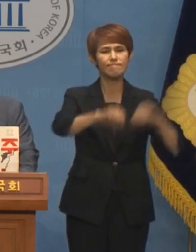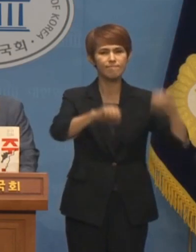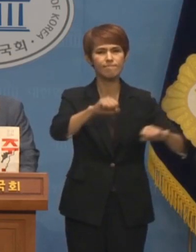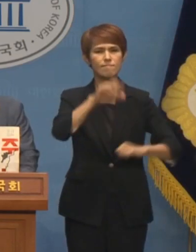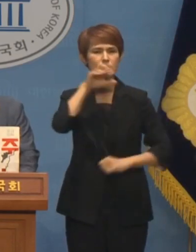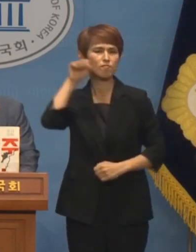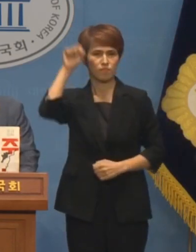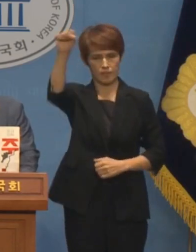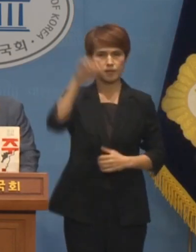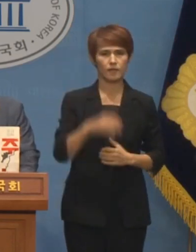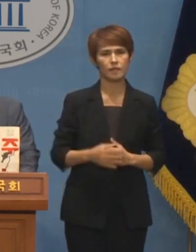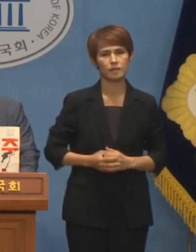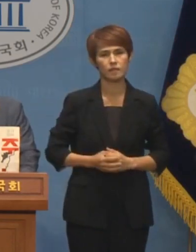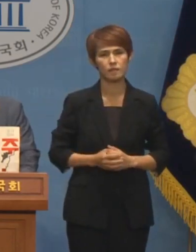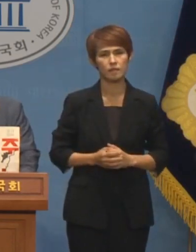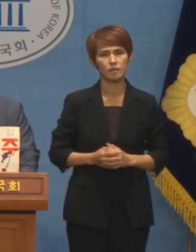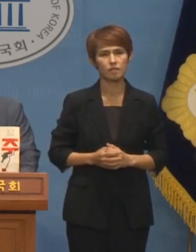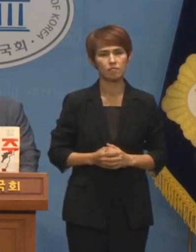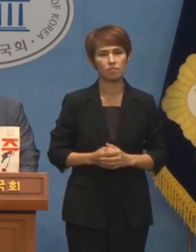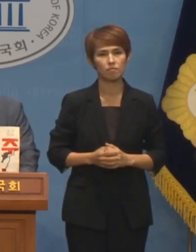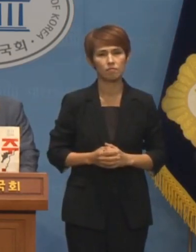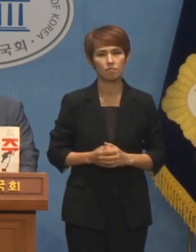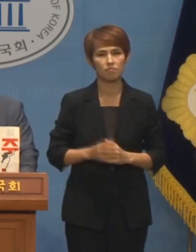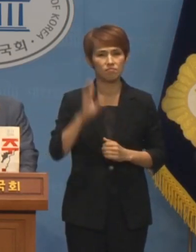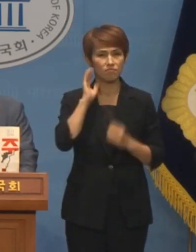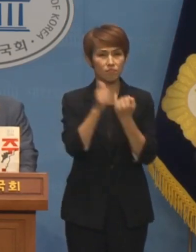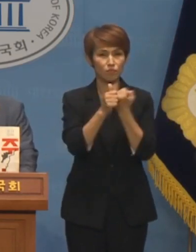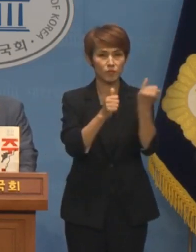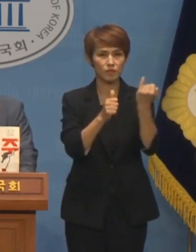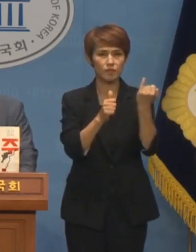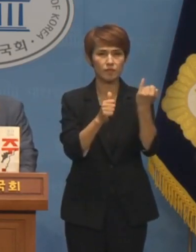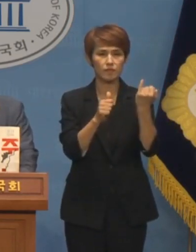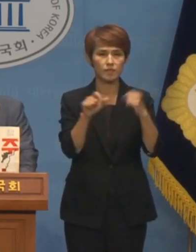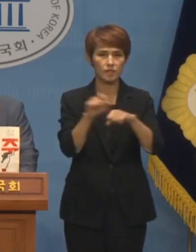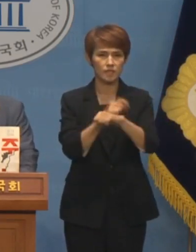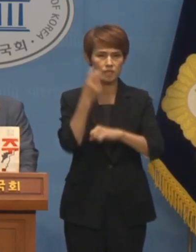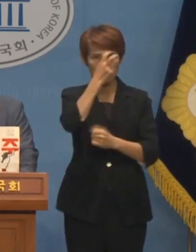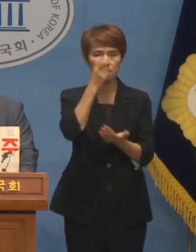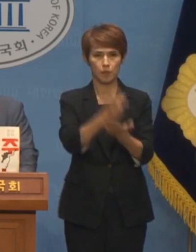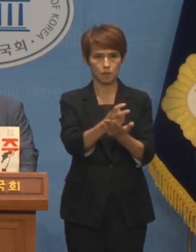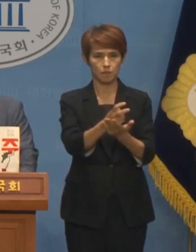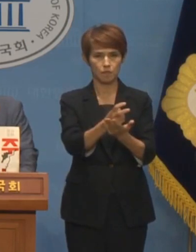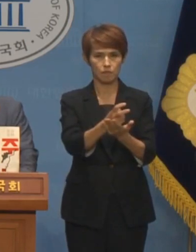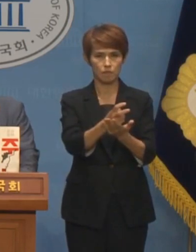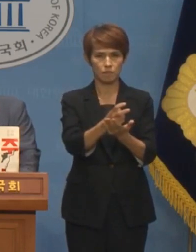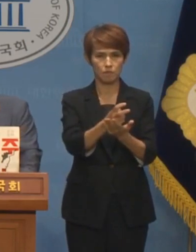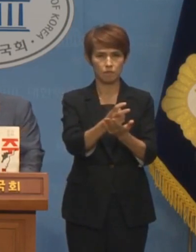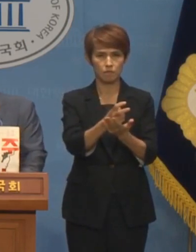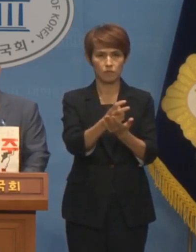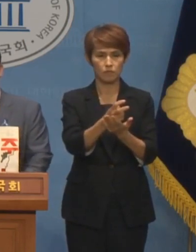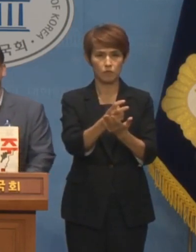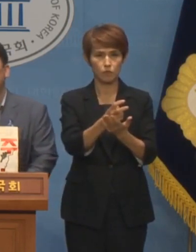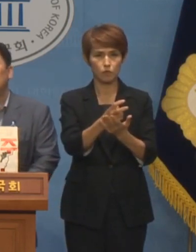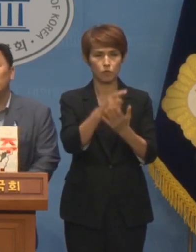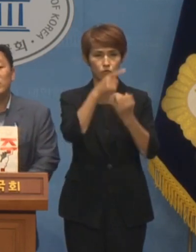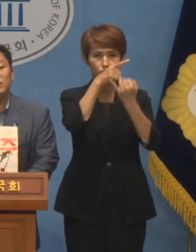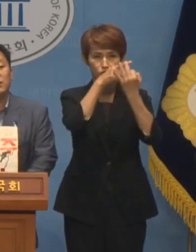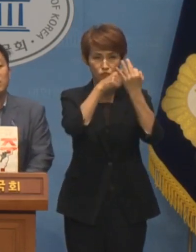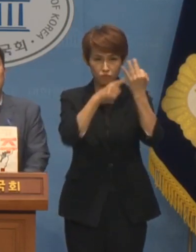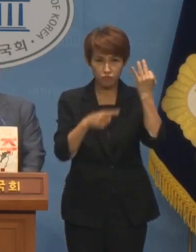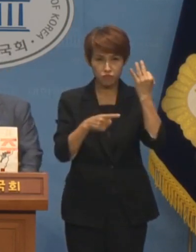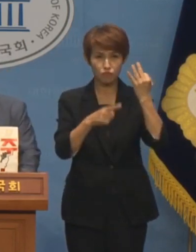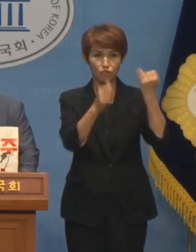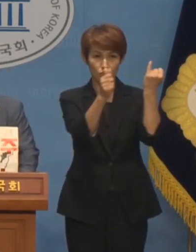규탄하고, 이제는 김건희 종합특검법 그리고 윤석열 김건희 부부에 대한 전면적인 수사